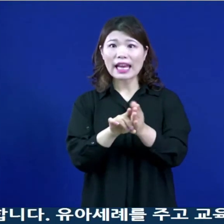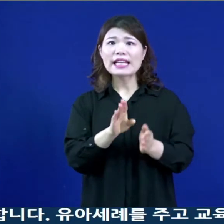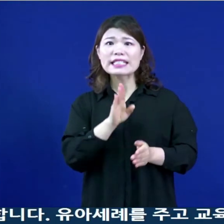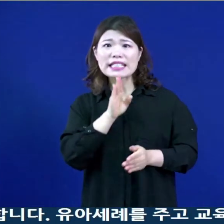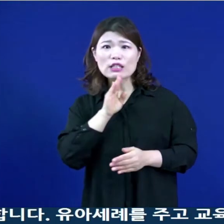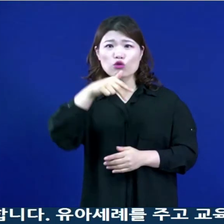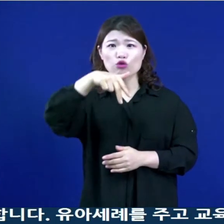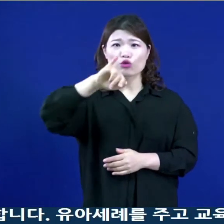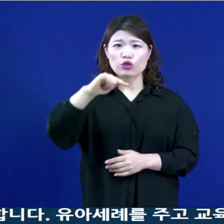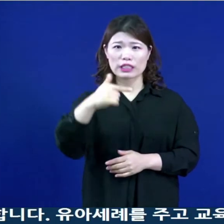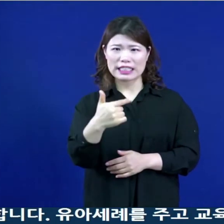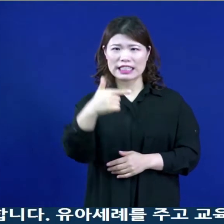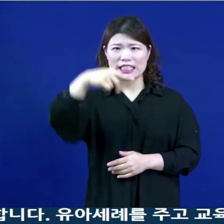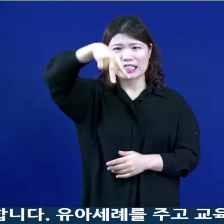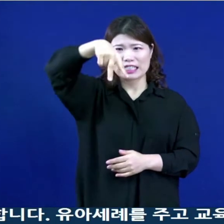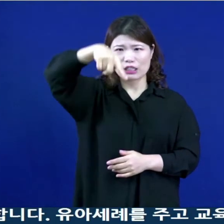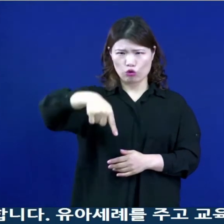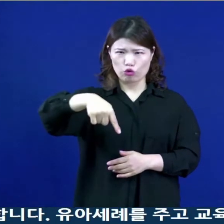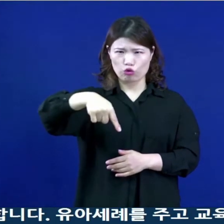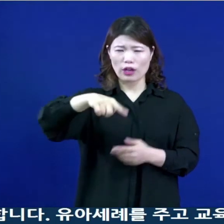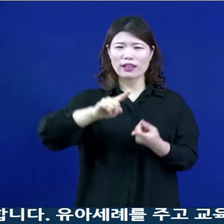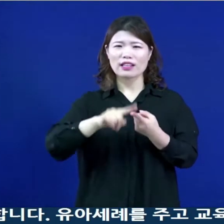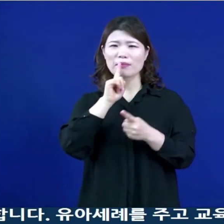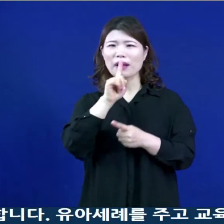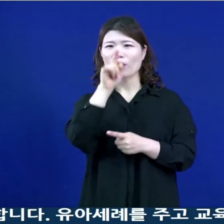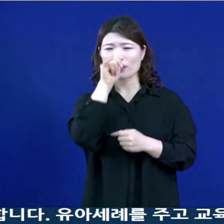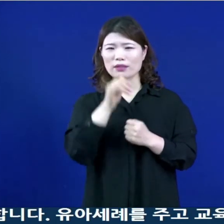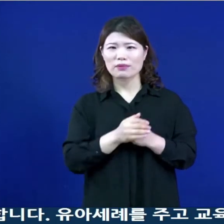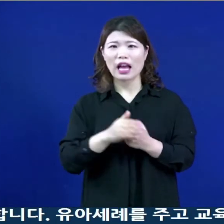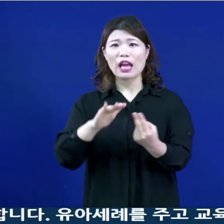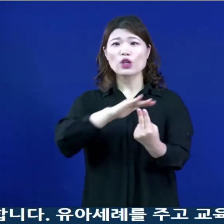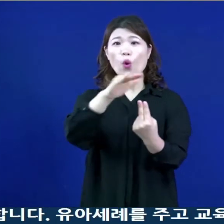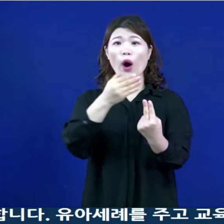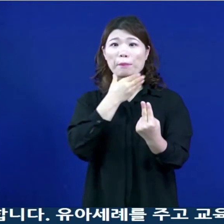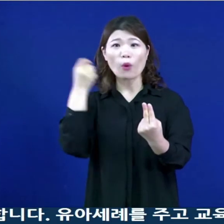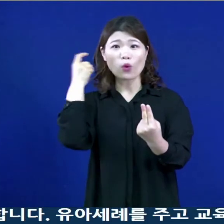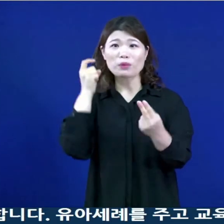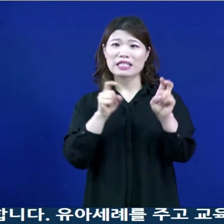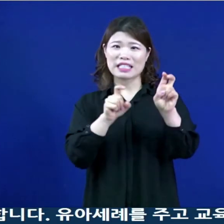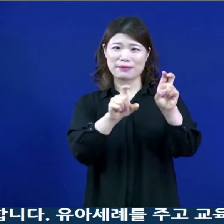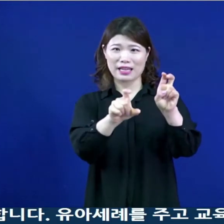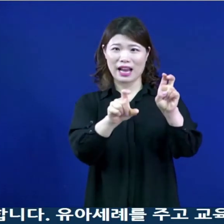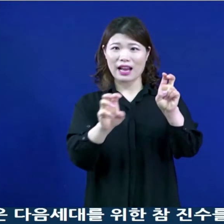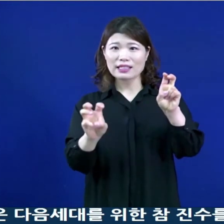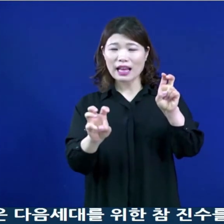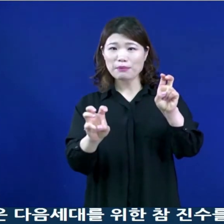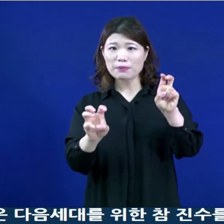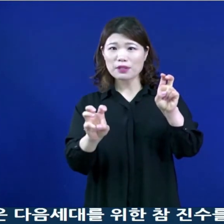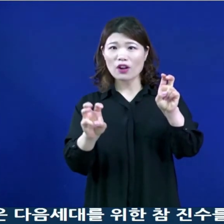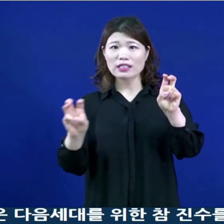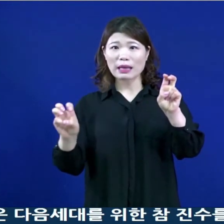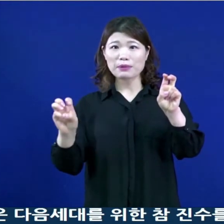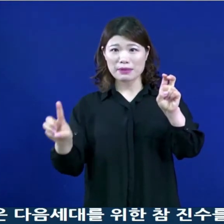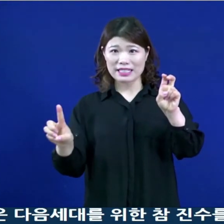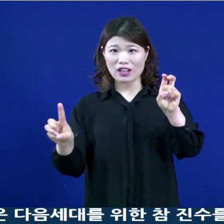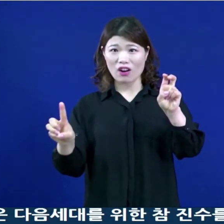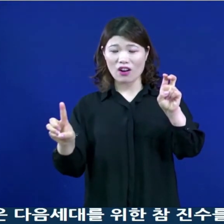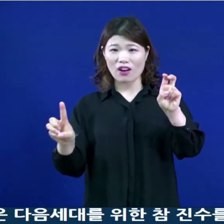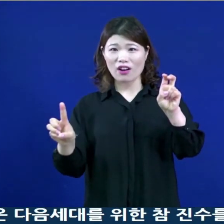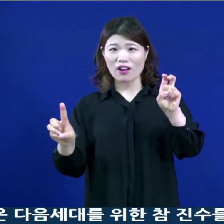관한 이야기가 나옵니다. 오늘 본문을 찾아가 보시면요, 요한복음 20장 30절과